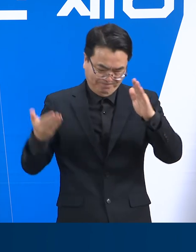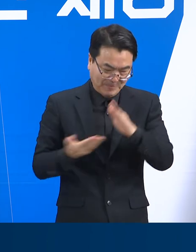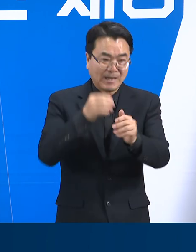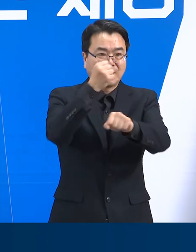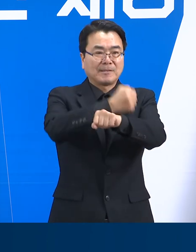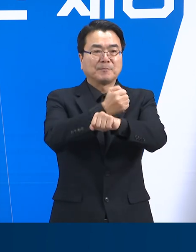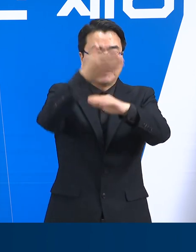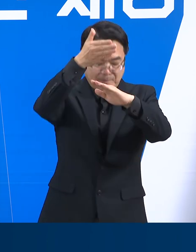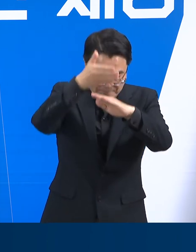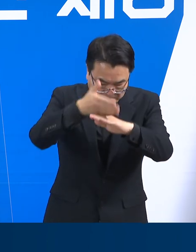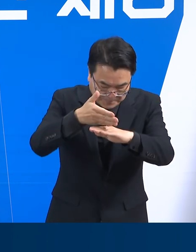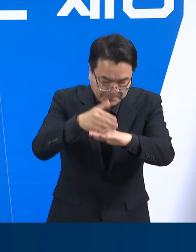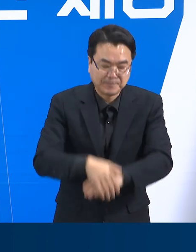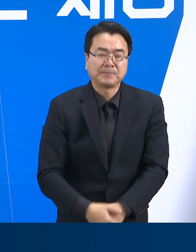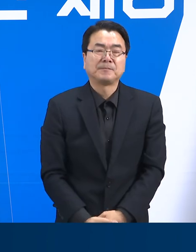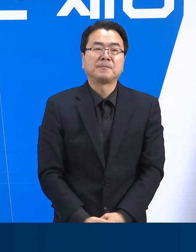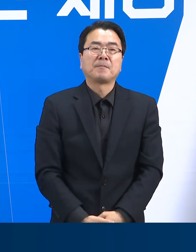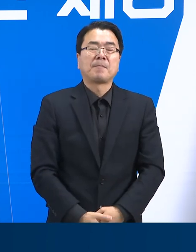감사합니다.